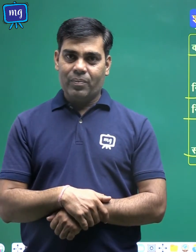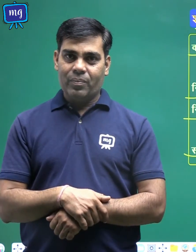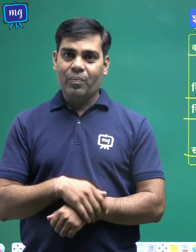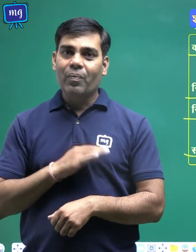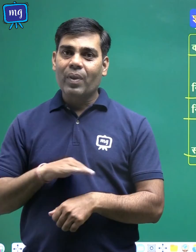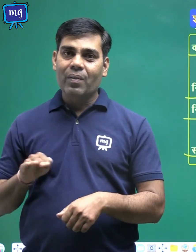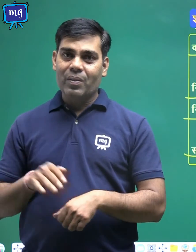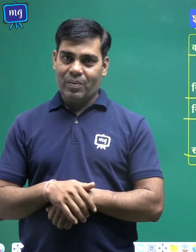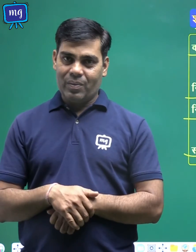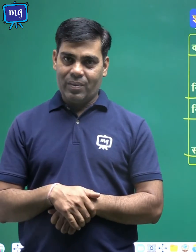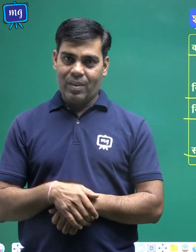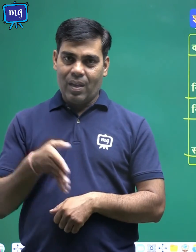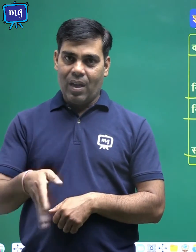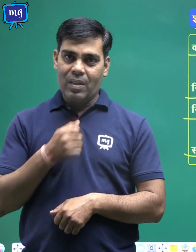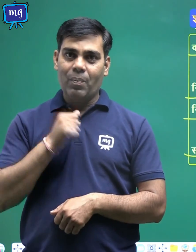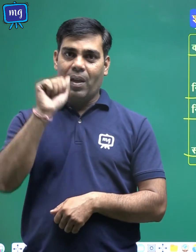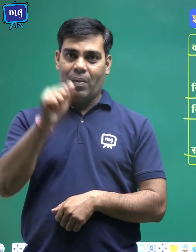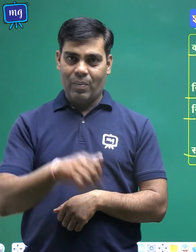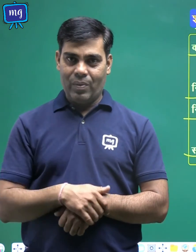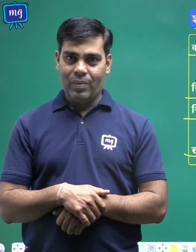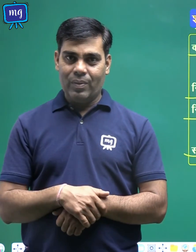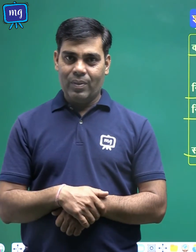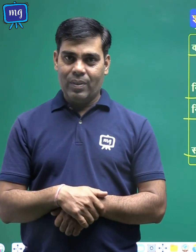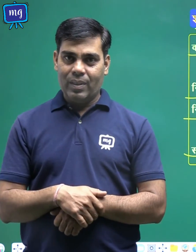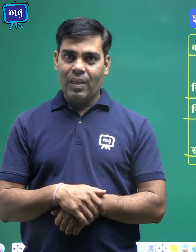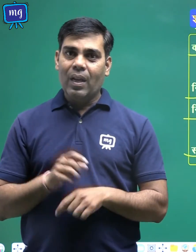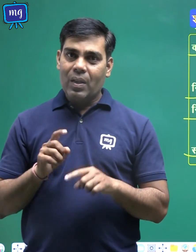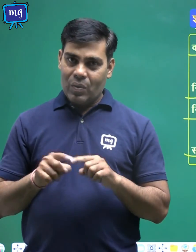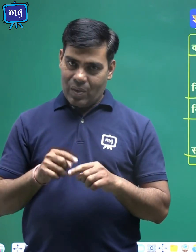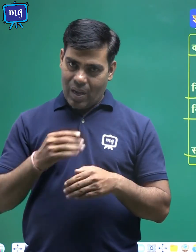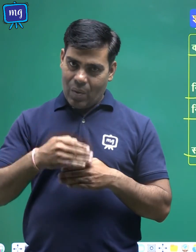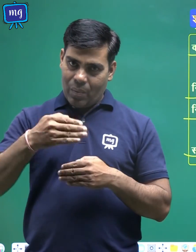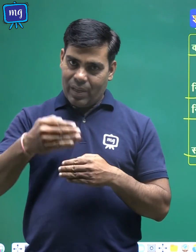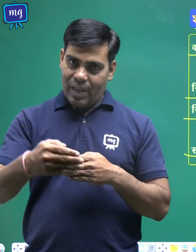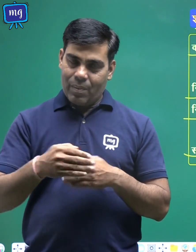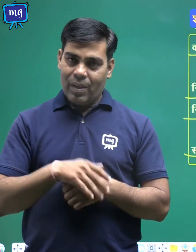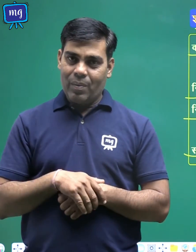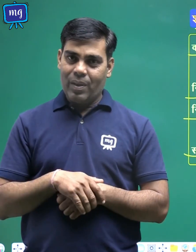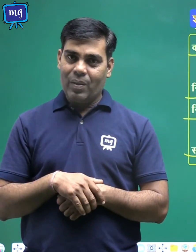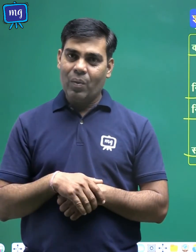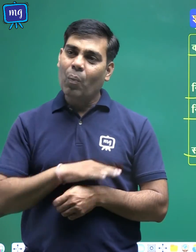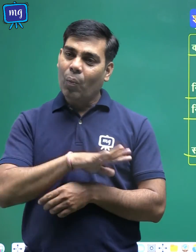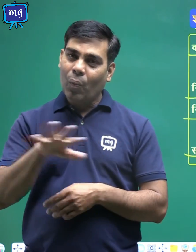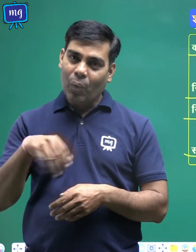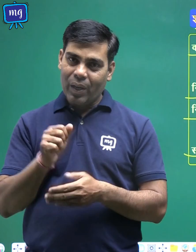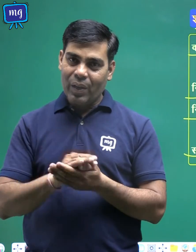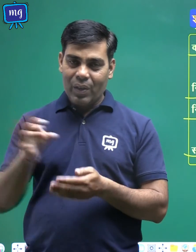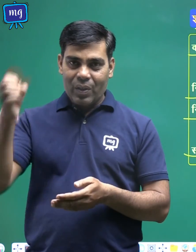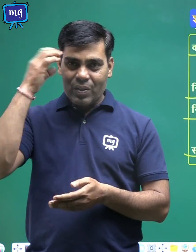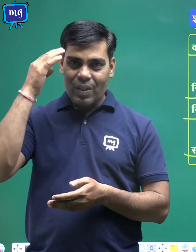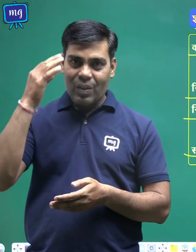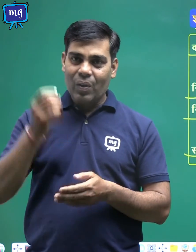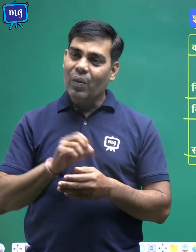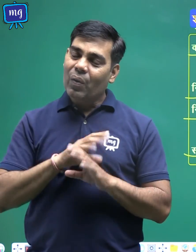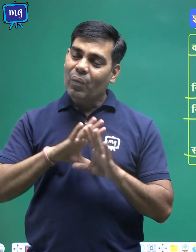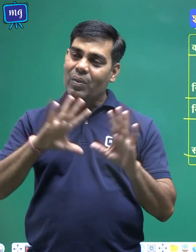प्यारे बच्चों, आज हमने आपको चुनाव प्रक्रिया के बारे में पूरी जानकारी विस्तृत रूप